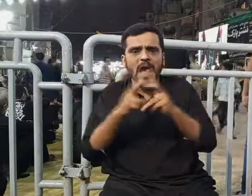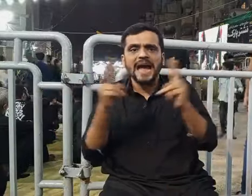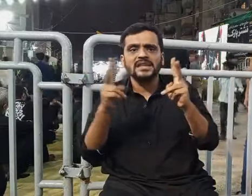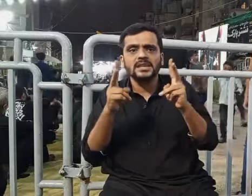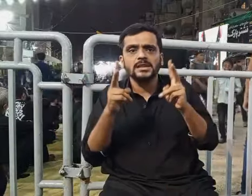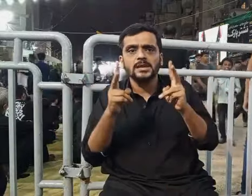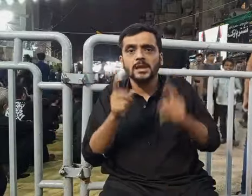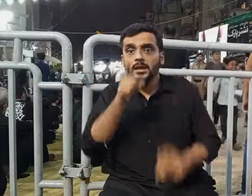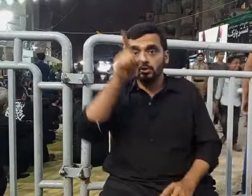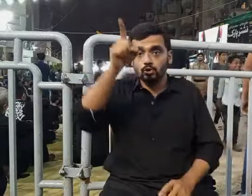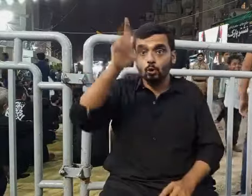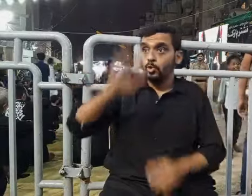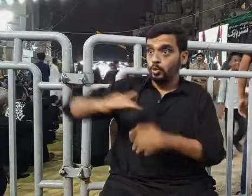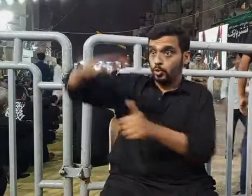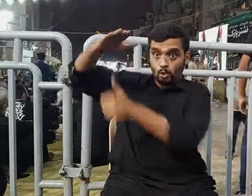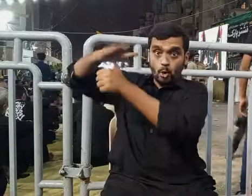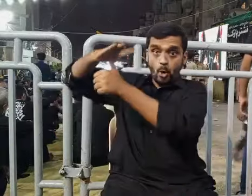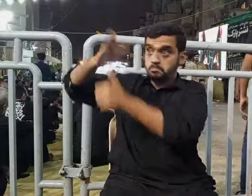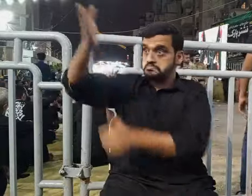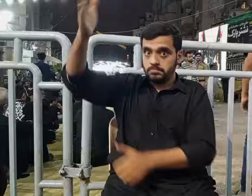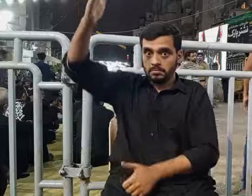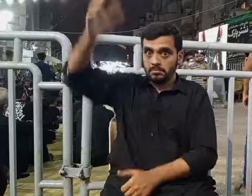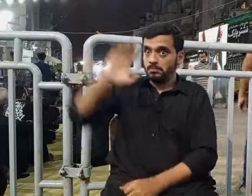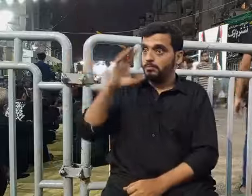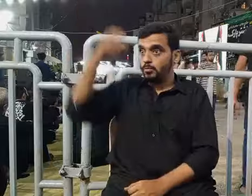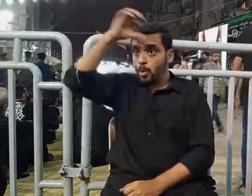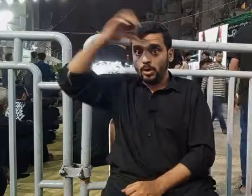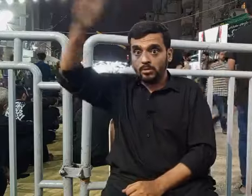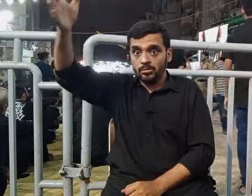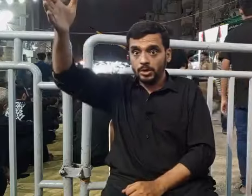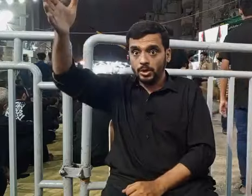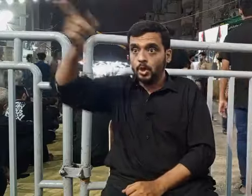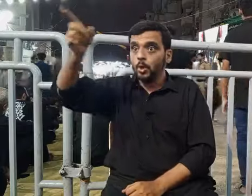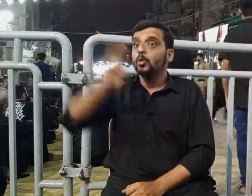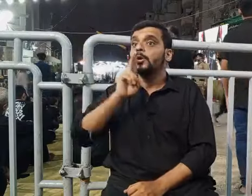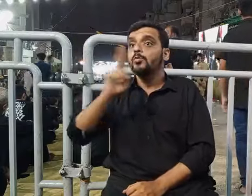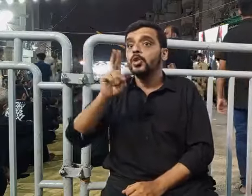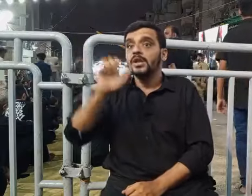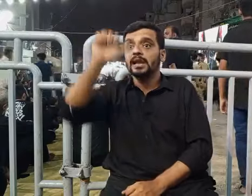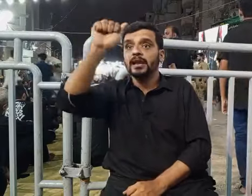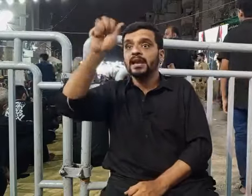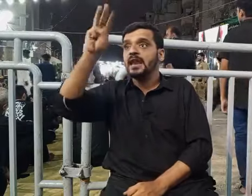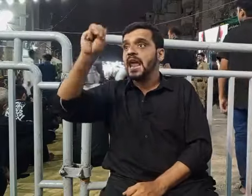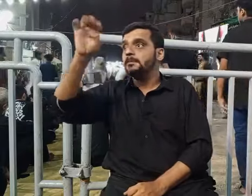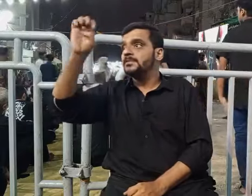اگر کسی کے دوسرے کا فیصلہ کرتا ہوں نا تو زیادہ دور جانے کی ضرورت نہیں، بس اتنا دیکھ لو کہ آپ کو امیر المومنین کہلوانے کا شوق ضرور ہوا ہوگا۔